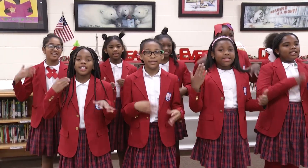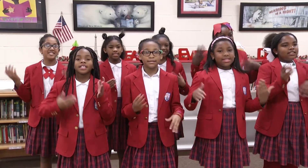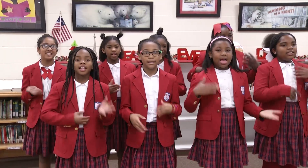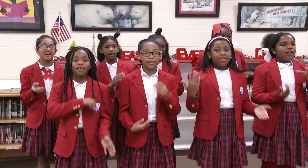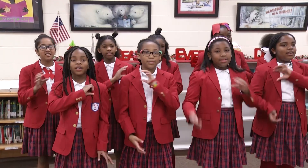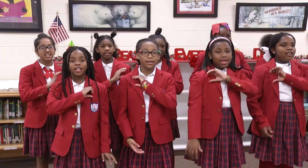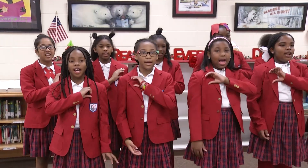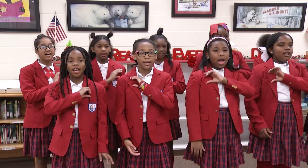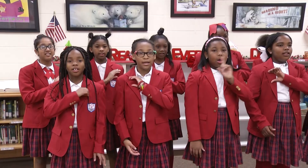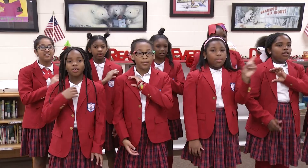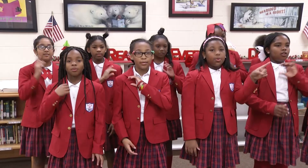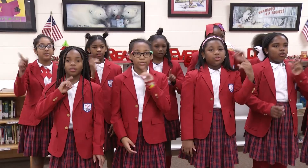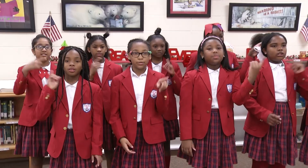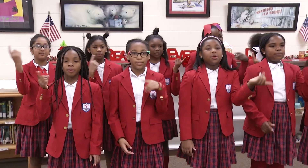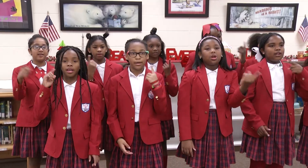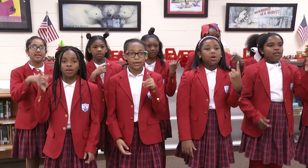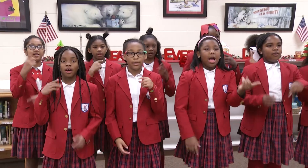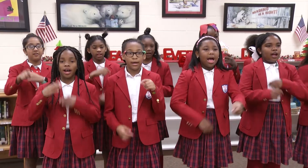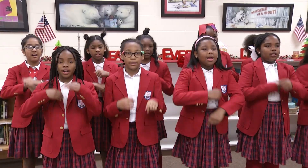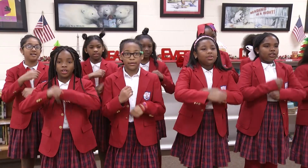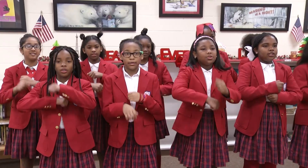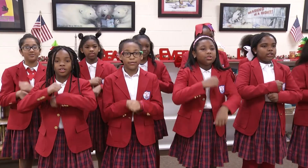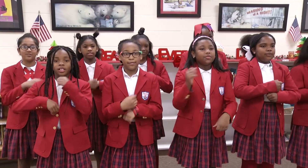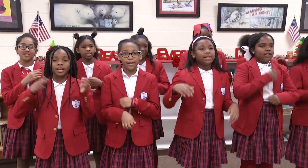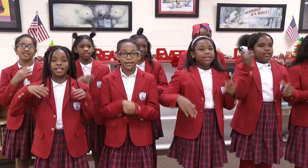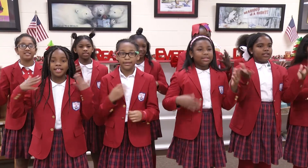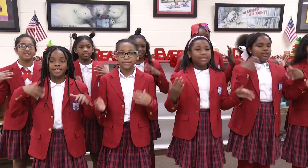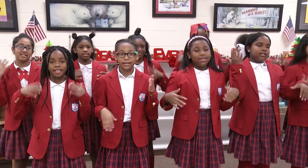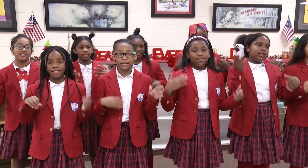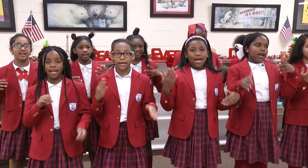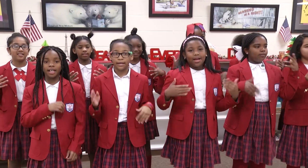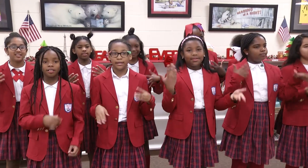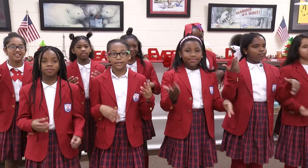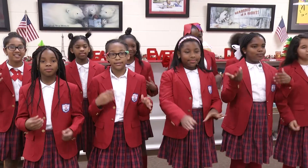Feliz Navidad. Próspero año. Felicidad.